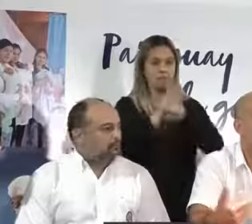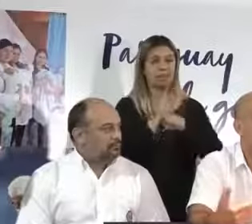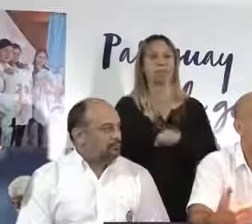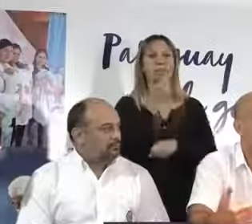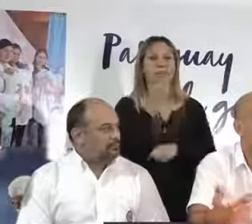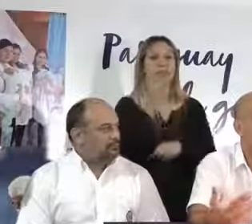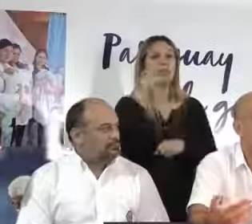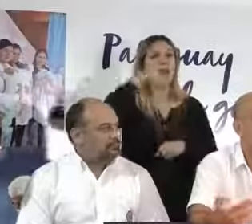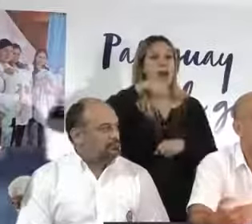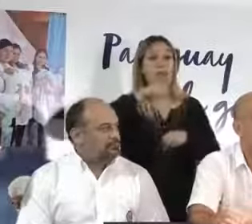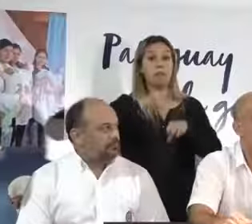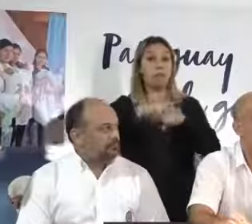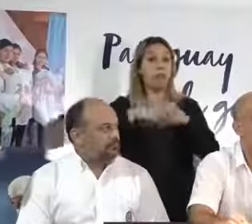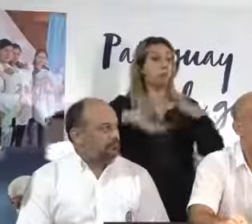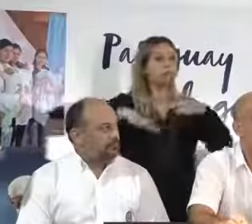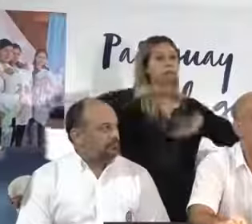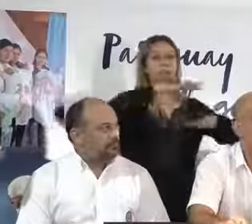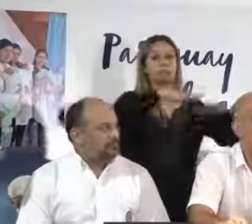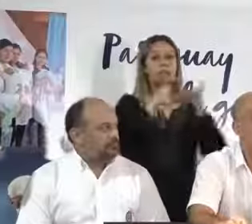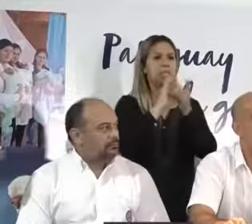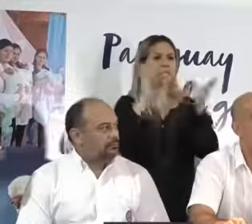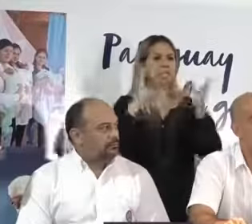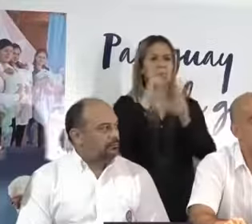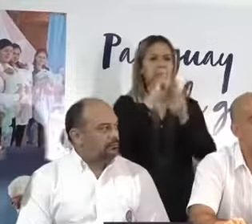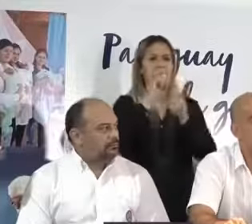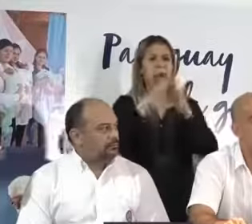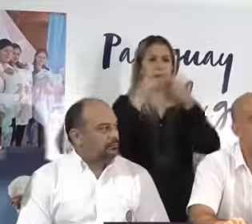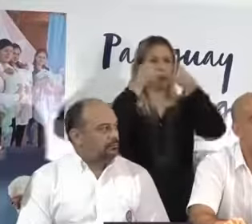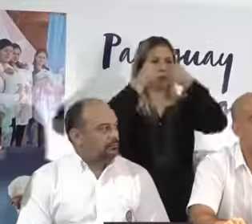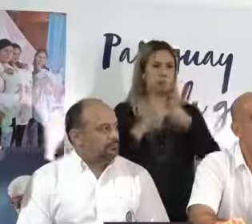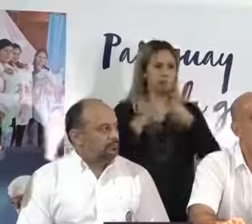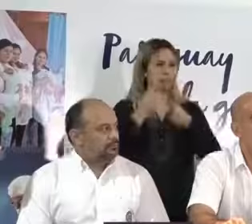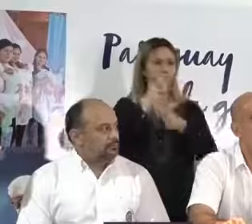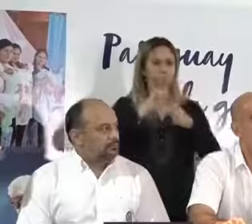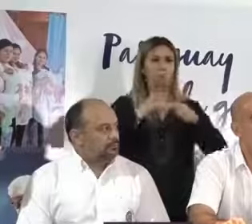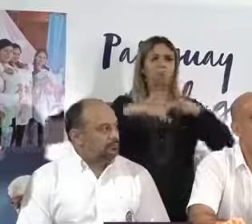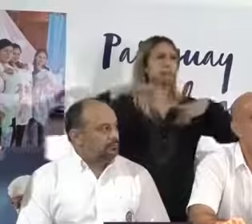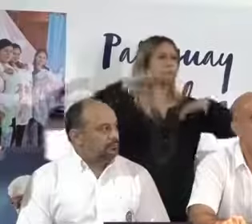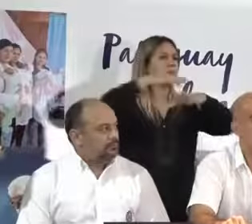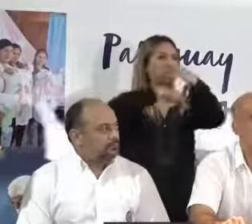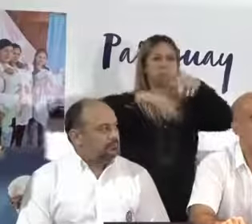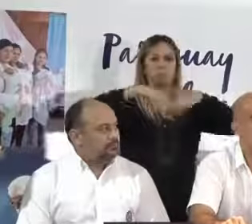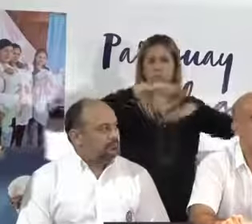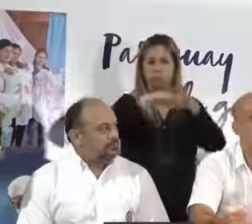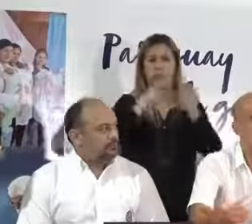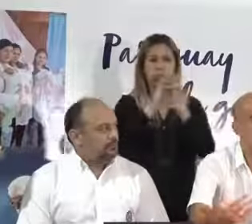es que todos tomemos los recaudos suficientes y por eso enfatizo de manera